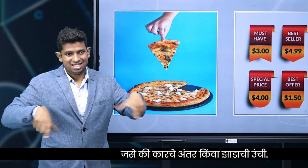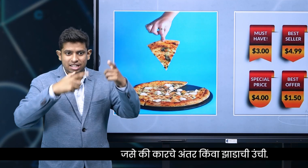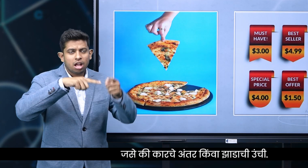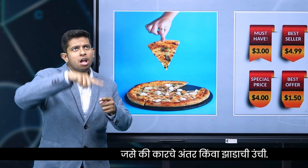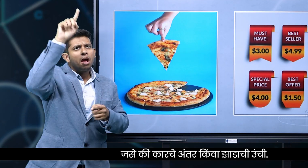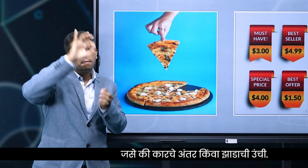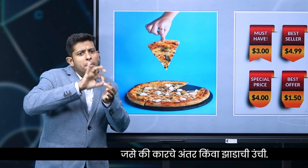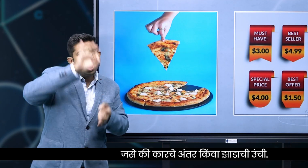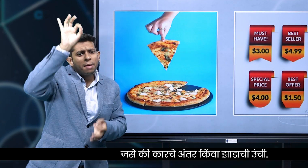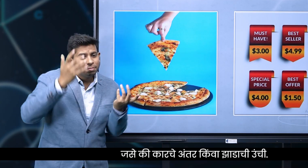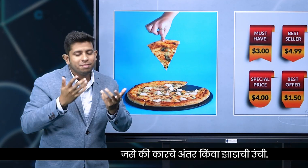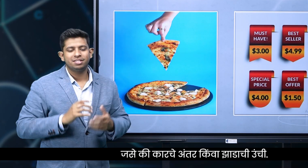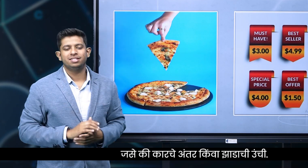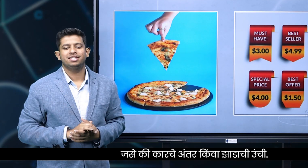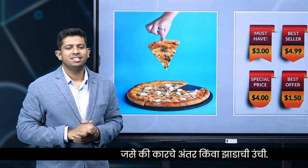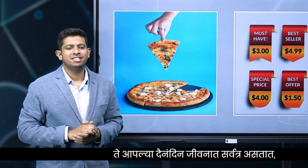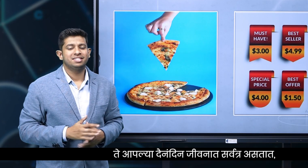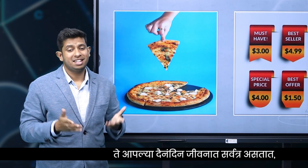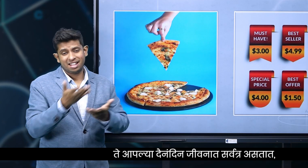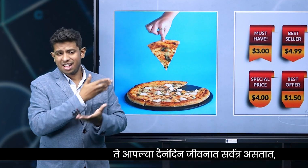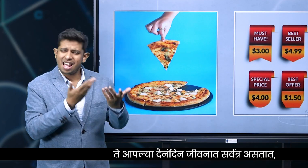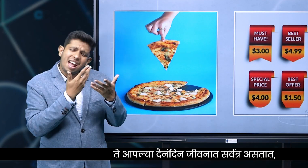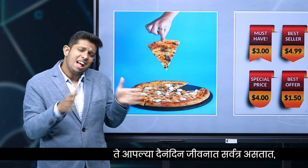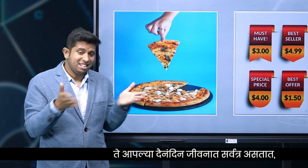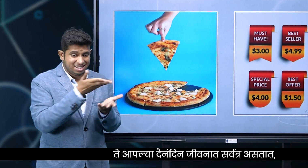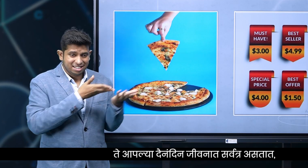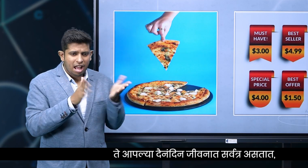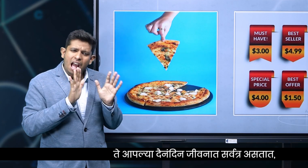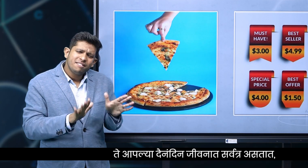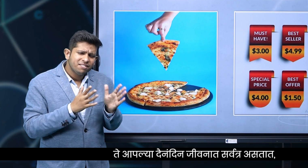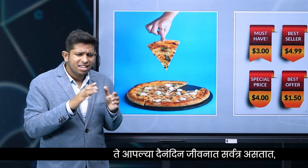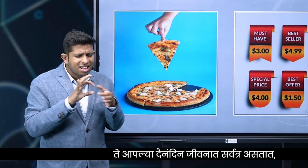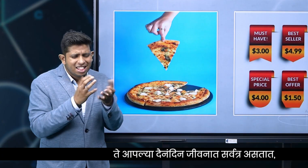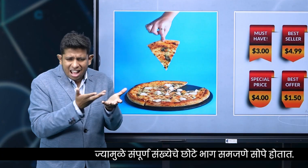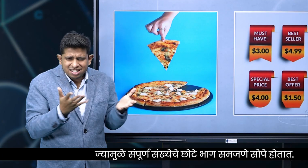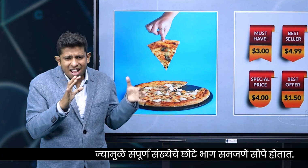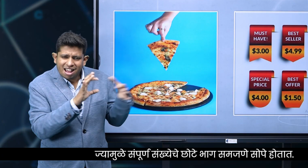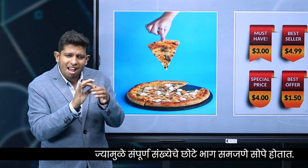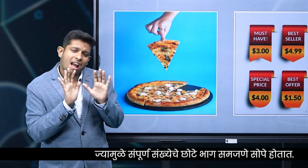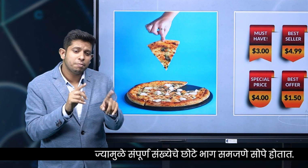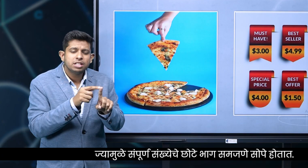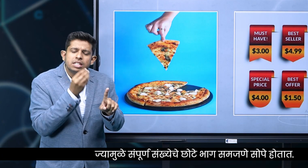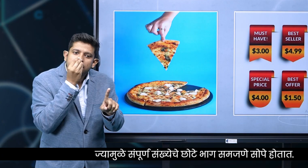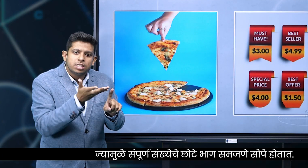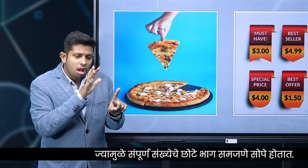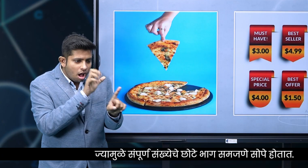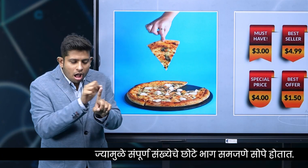झाडाची उंची. ते आपल्याला दैनंदिन जीवनात सर्वत्र असतात, ज्यामुळे संपूर्ण संख्येचे छोटे